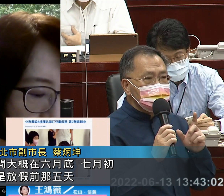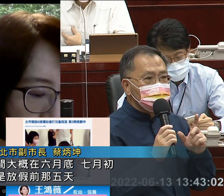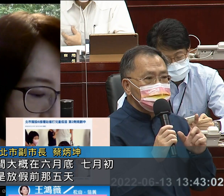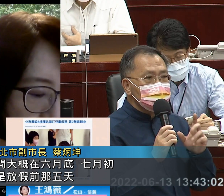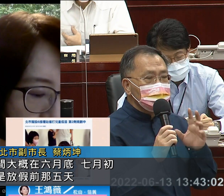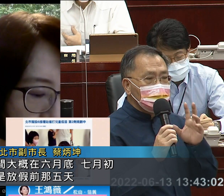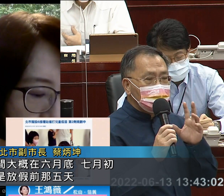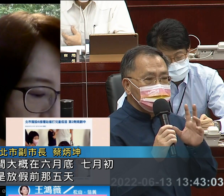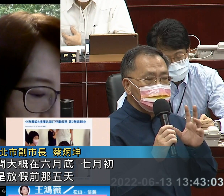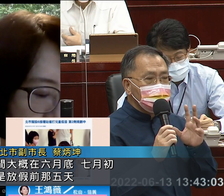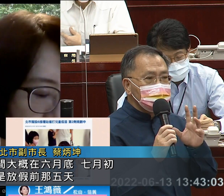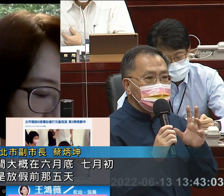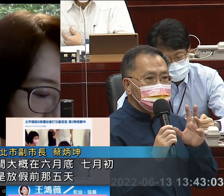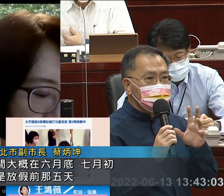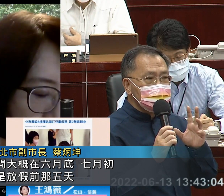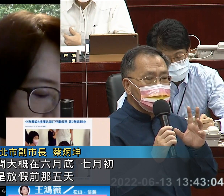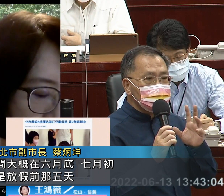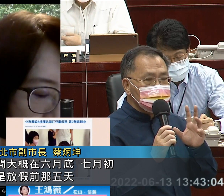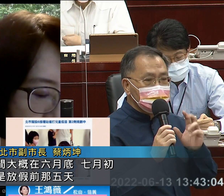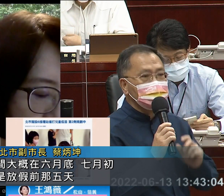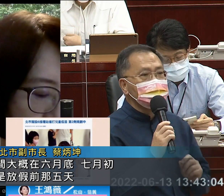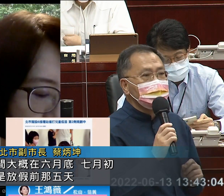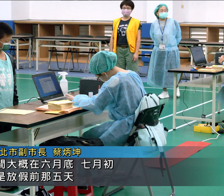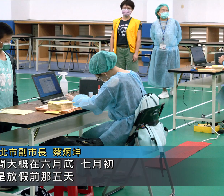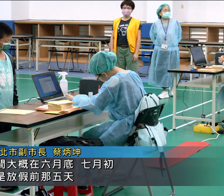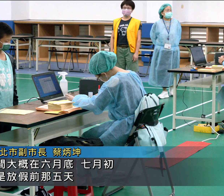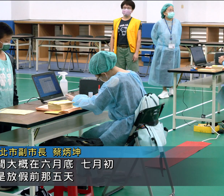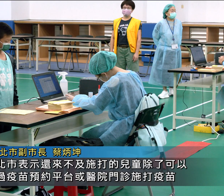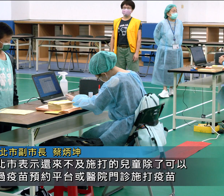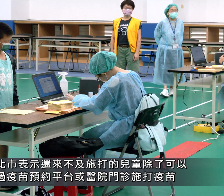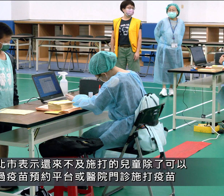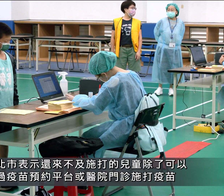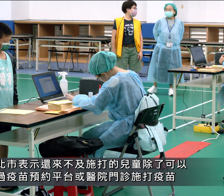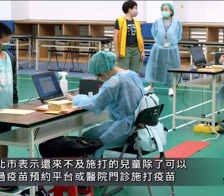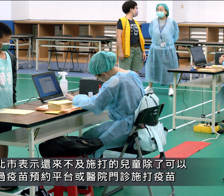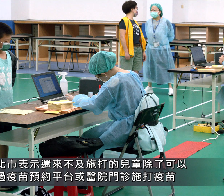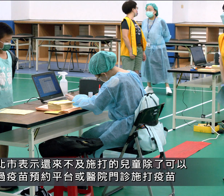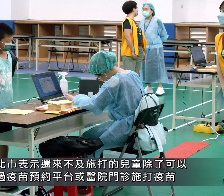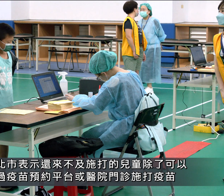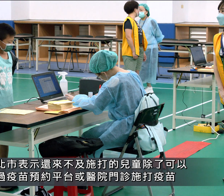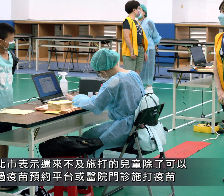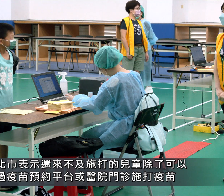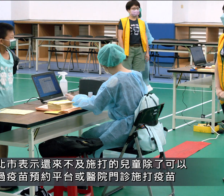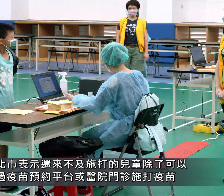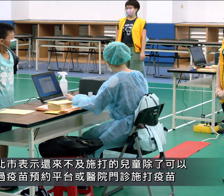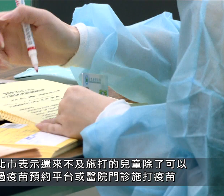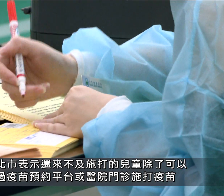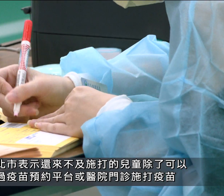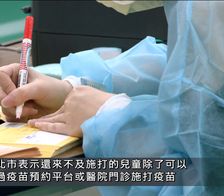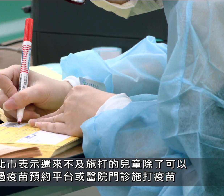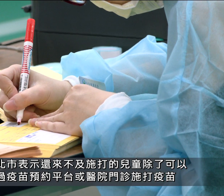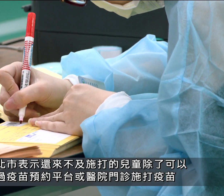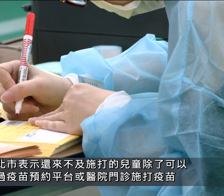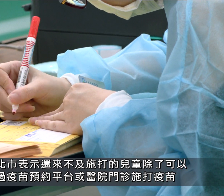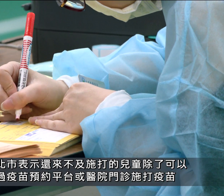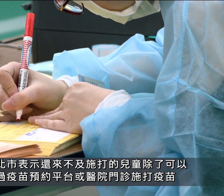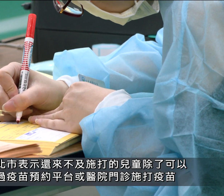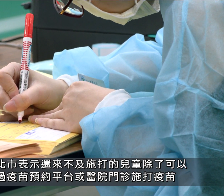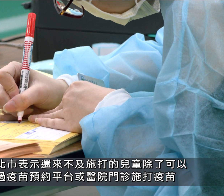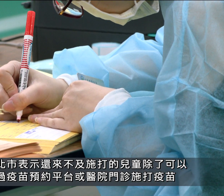6月底7月初啊，就是放假前的5天。 台北市回应表示，还来不及施打的儿童，除了可以透过疫苗预约平台或是医院门